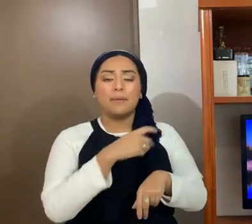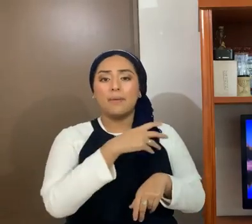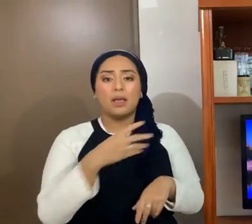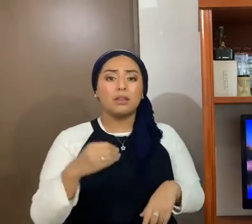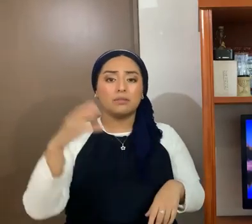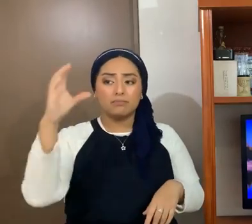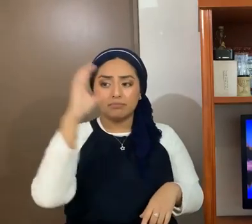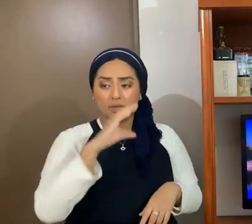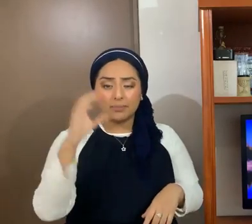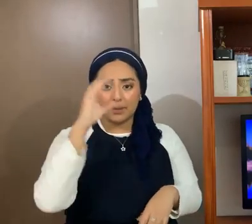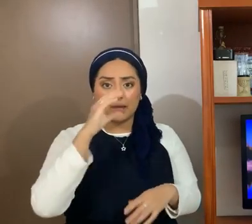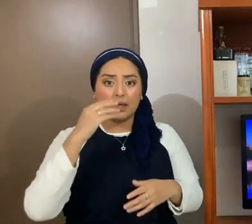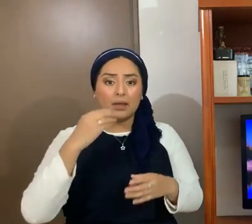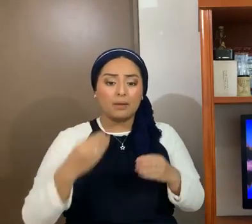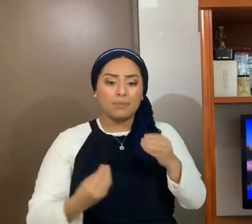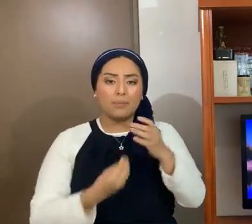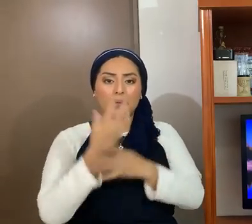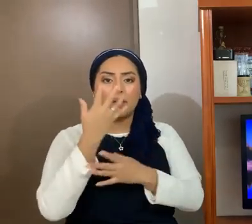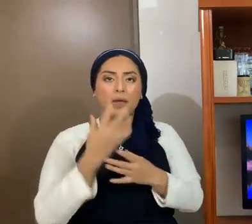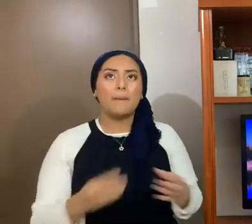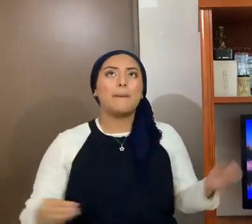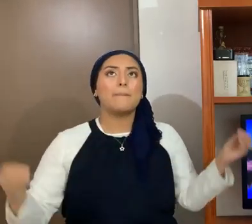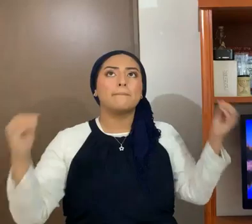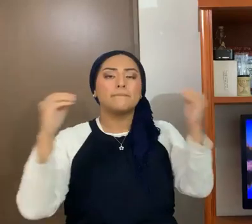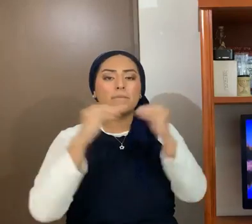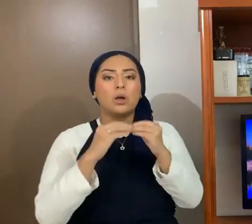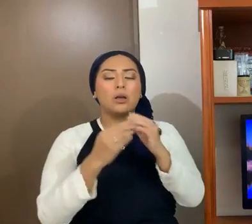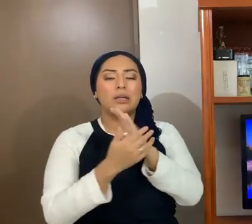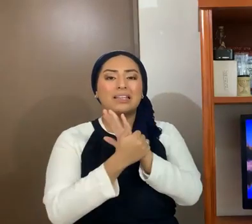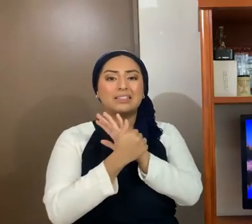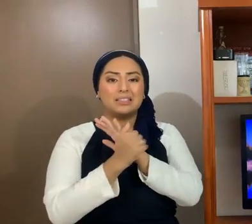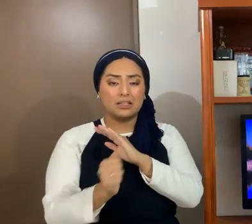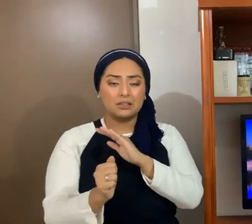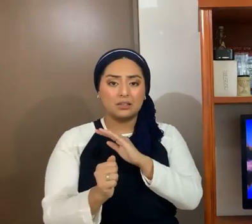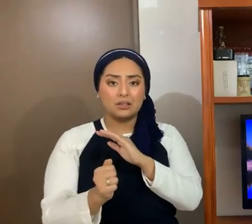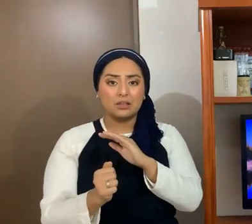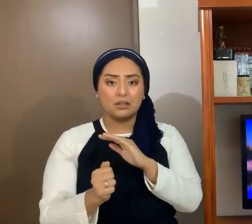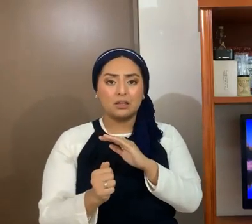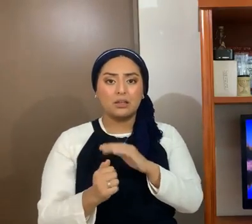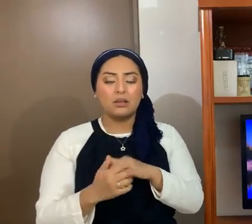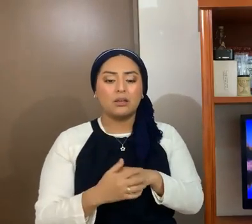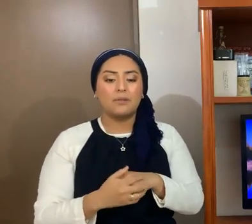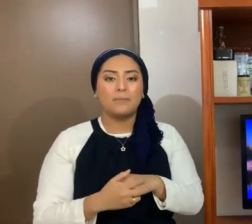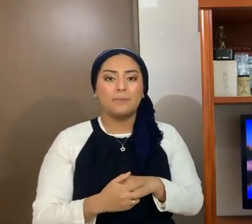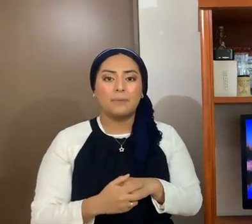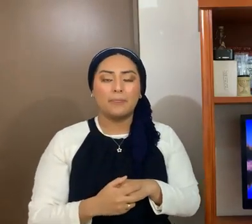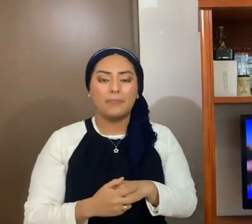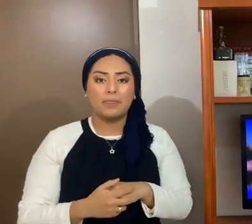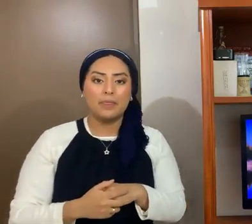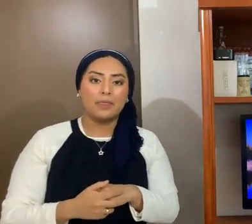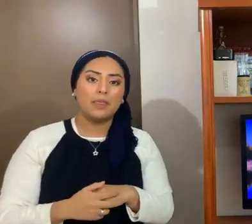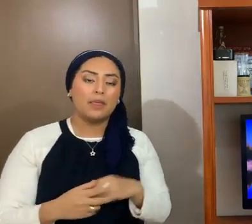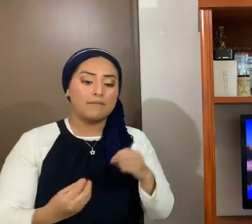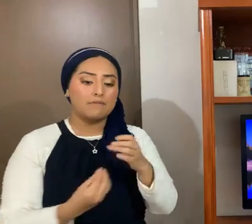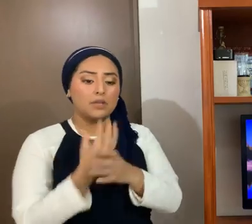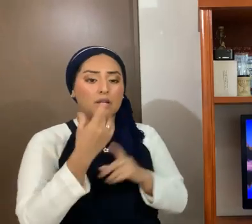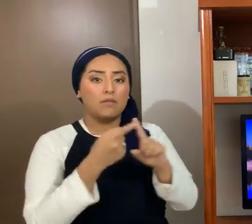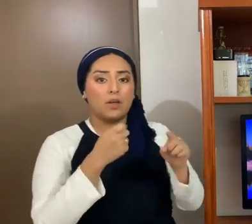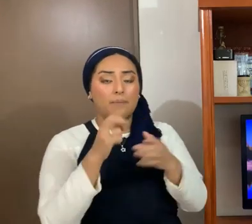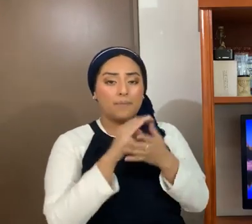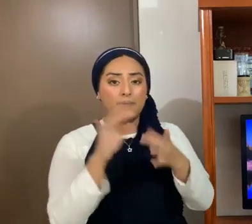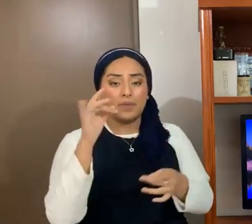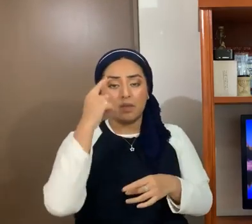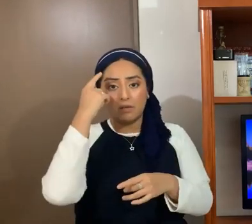buscar desarrollar más cualidades, capacidades, aptitudes, dones, talentos, frutos de Ruach